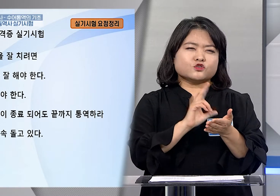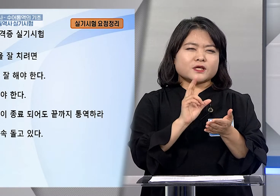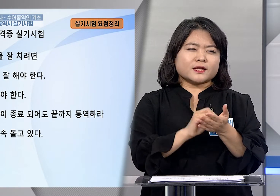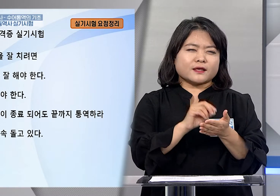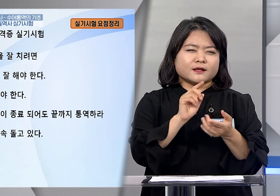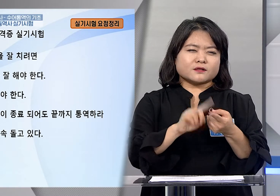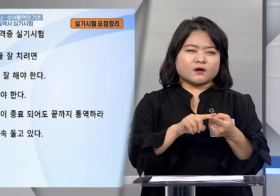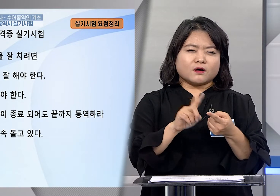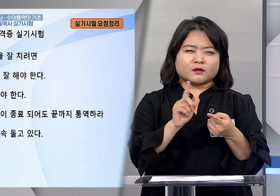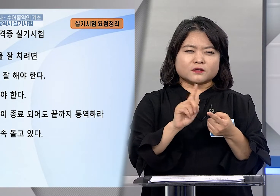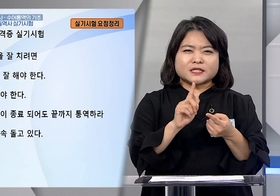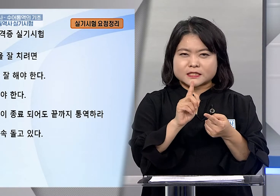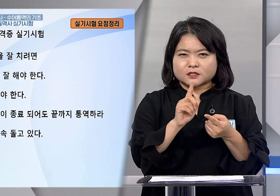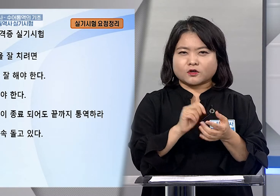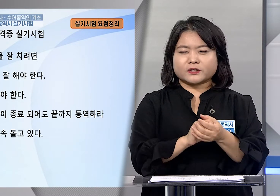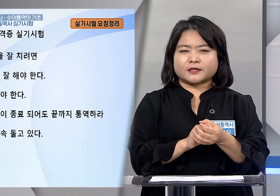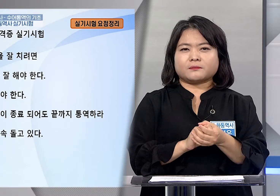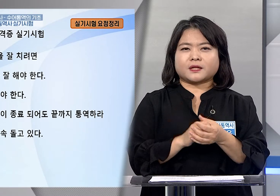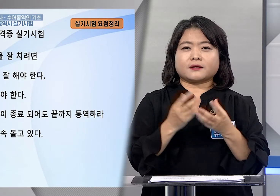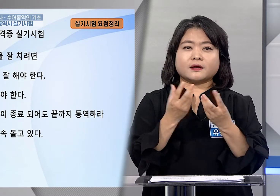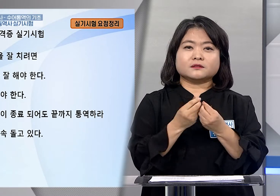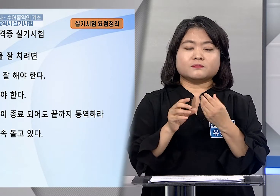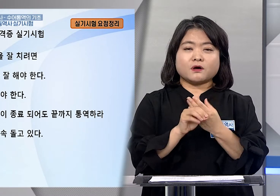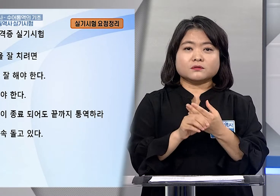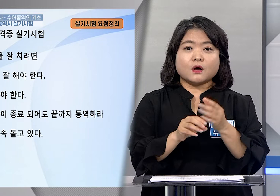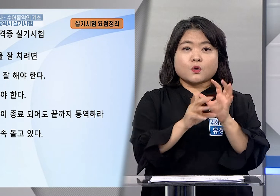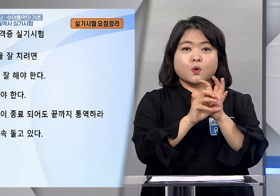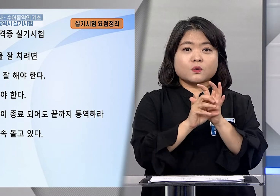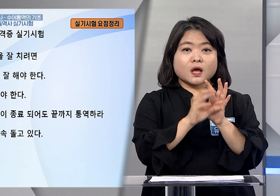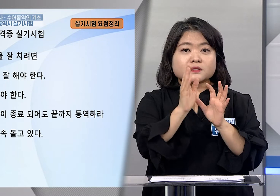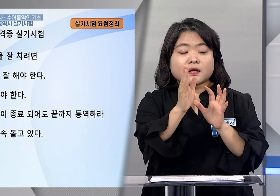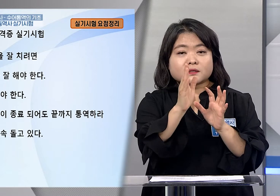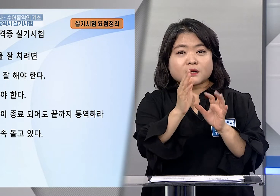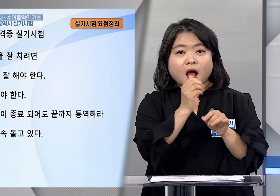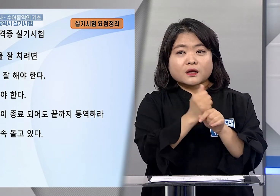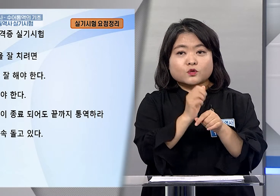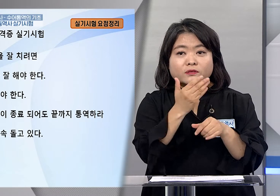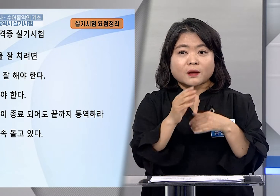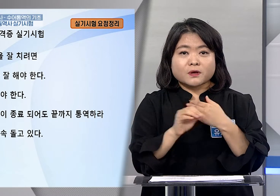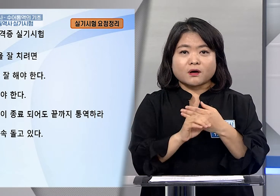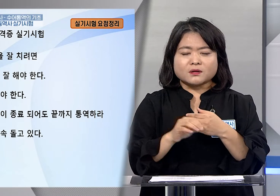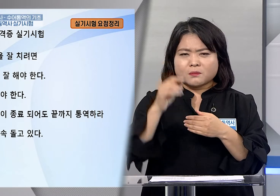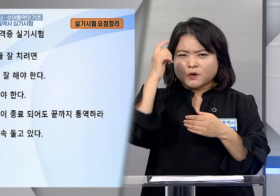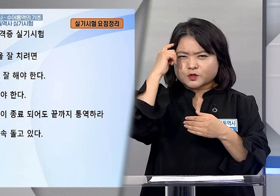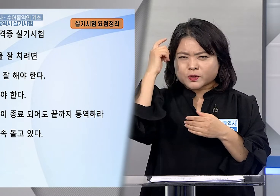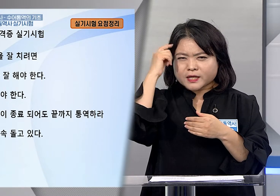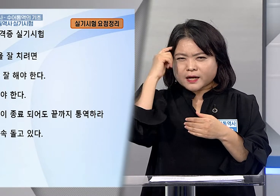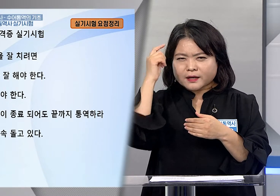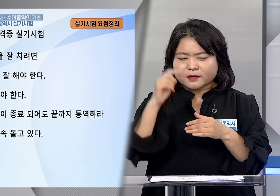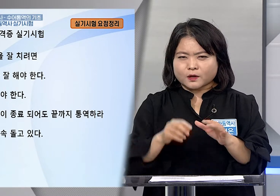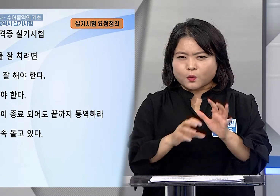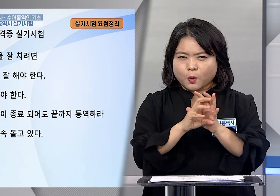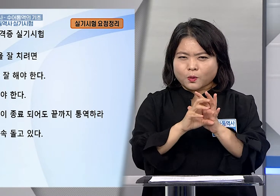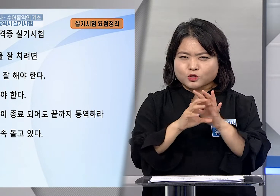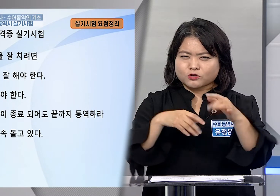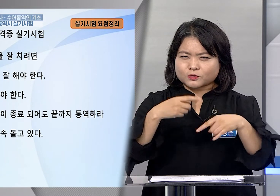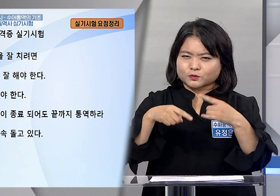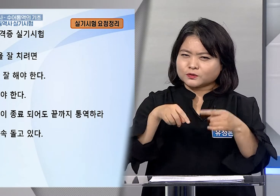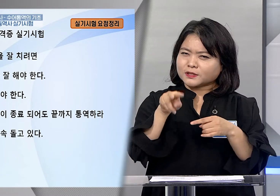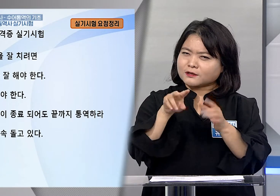주제에 대해서 어떤 힌트를 얻어야 됩니다. 예를 들면 코로나 이야기를 하게 된다면 머릿속에 생각해야 돼요. 코로나 수화도 이렇게